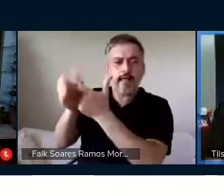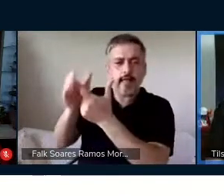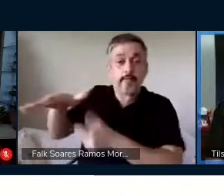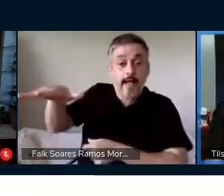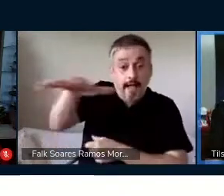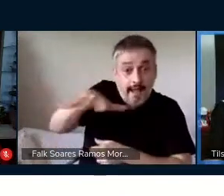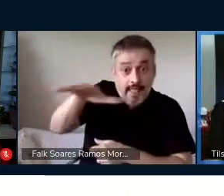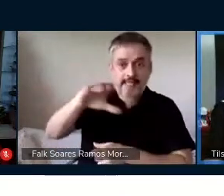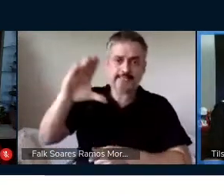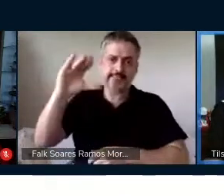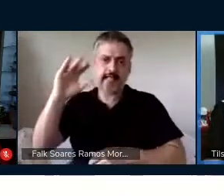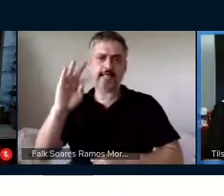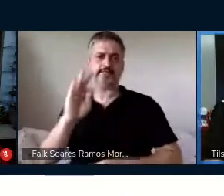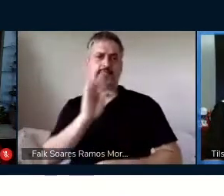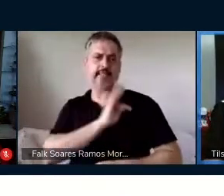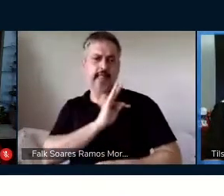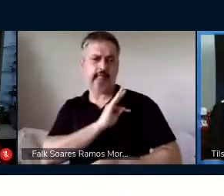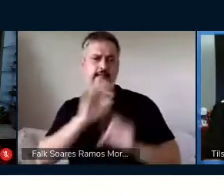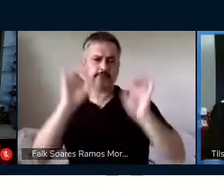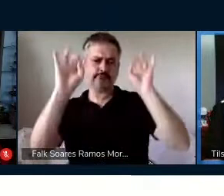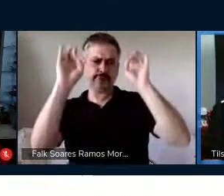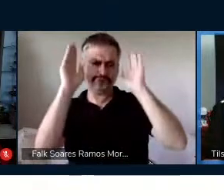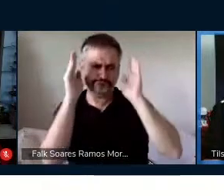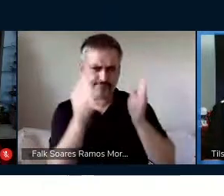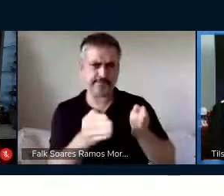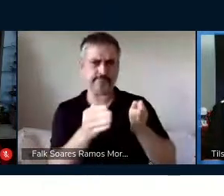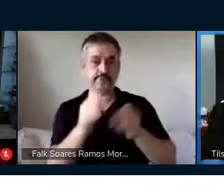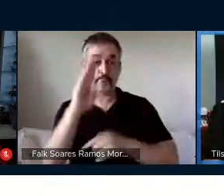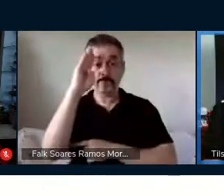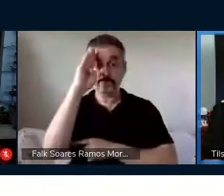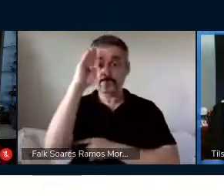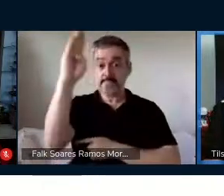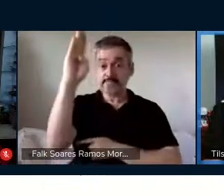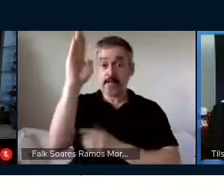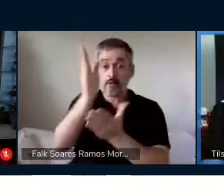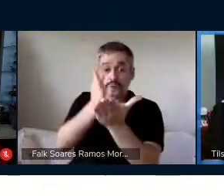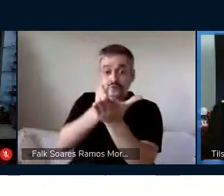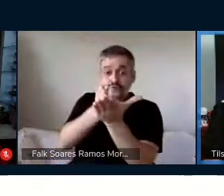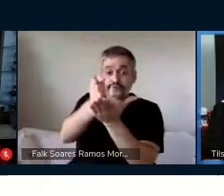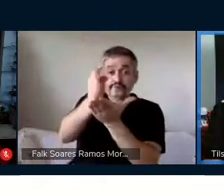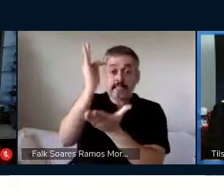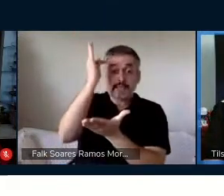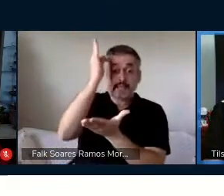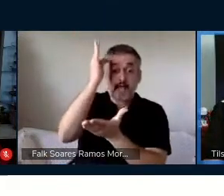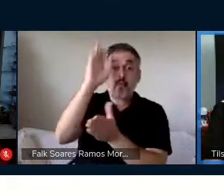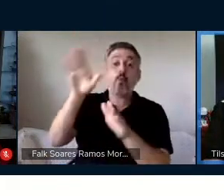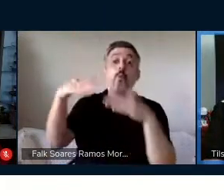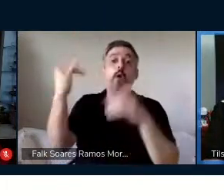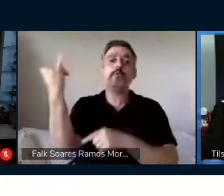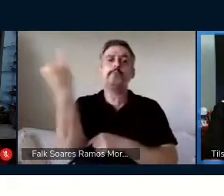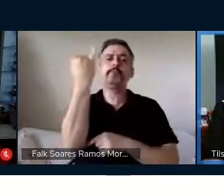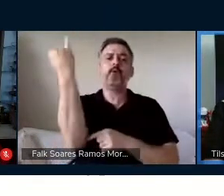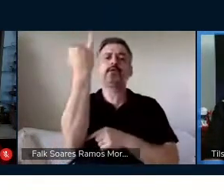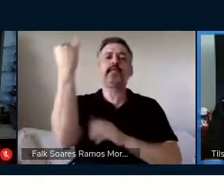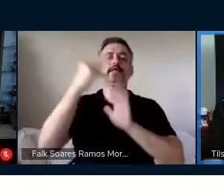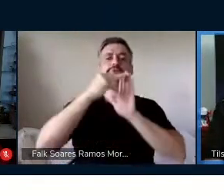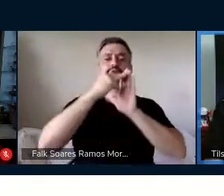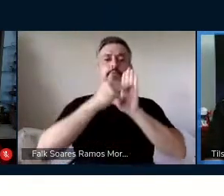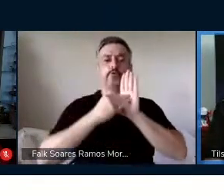que estrutura os termos de uma área científica, técnica ou